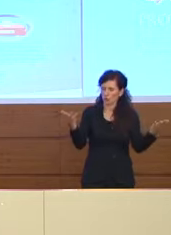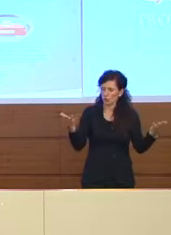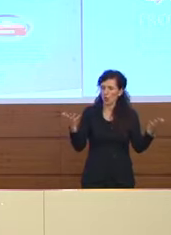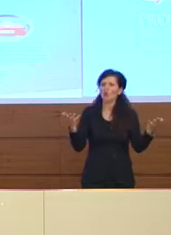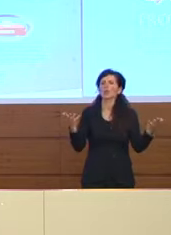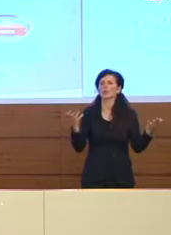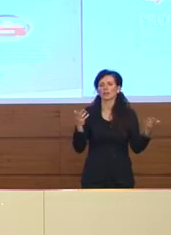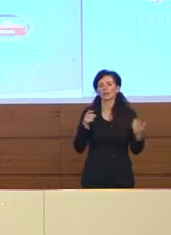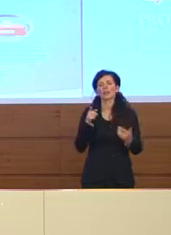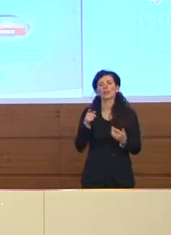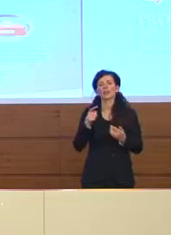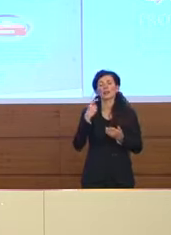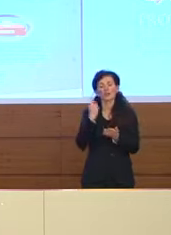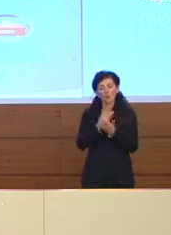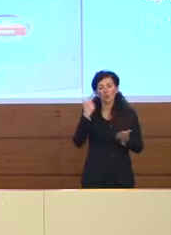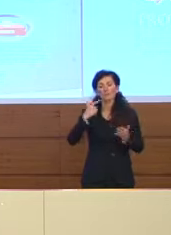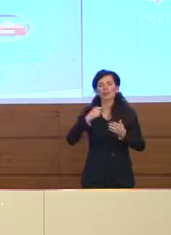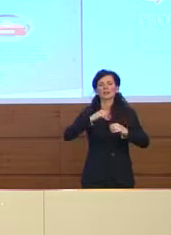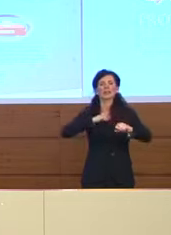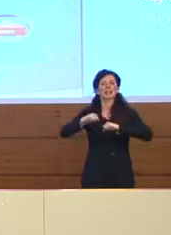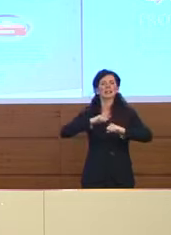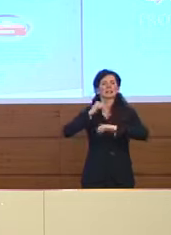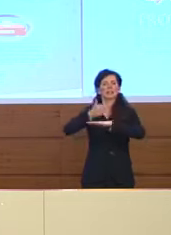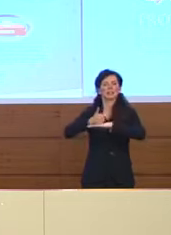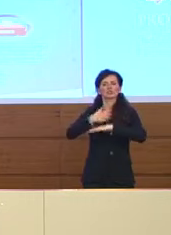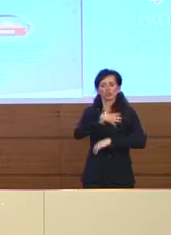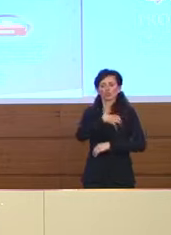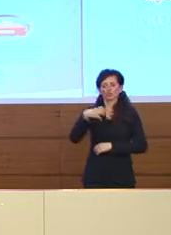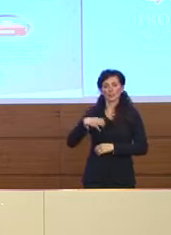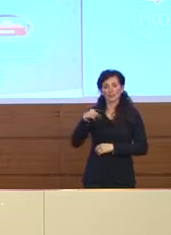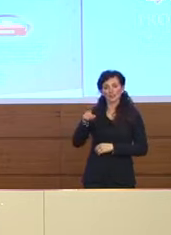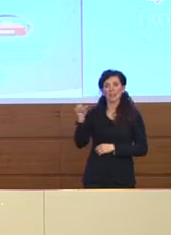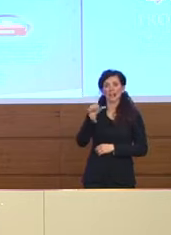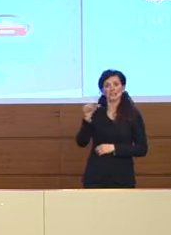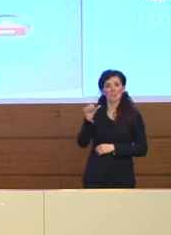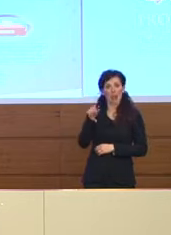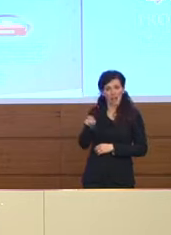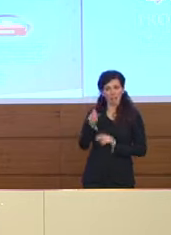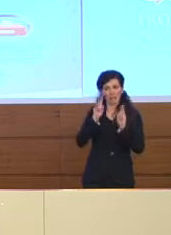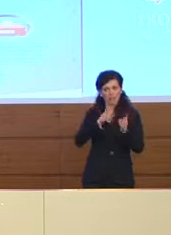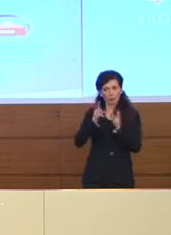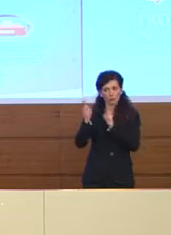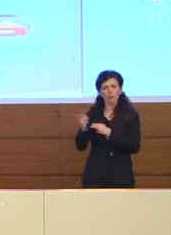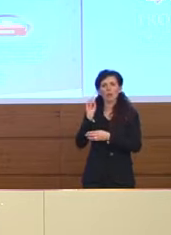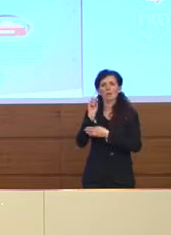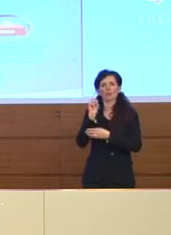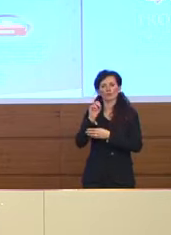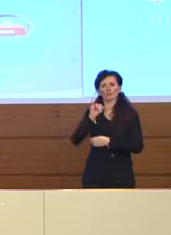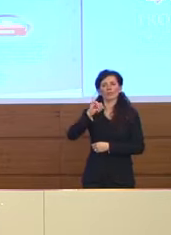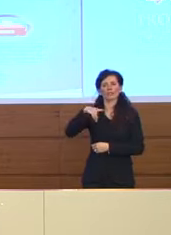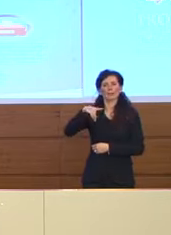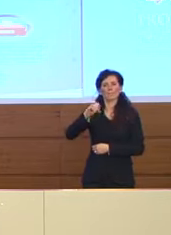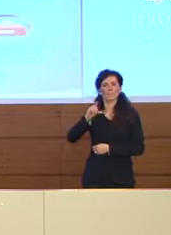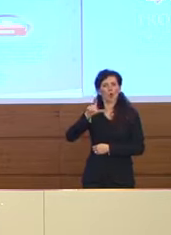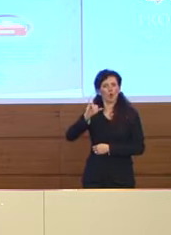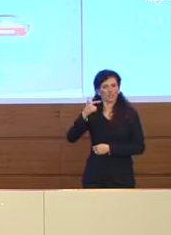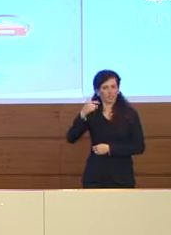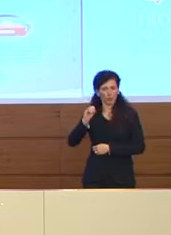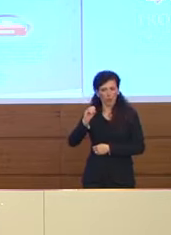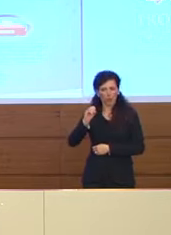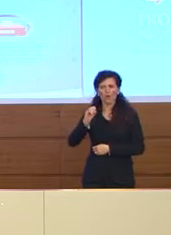della direzione scientifica dello spallanzani del professor ippoliti in particolare